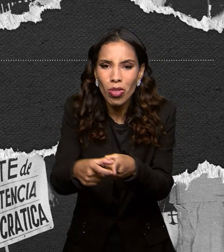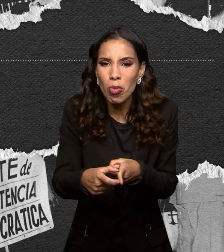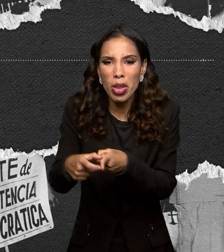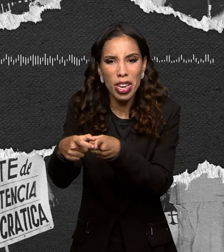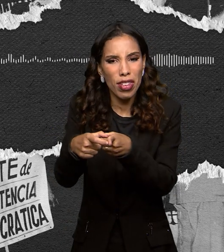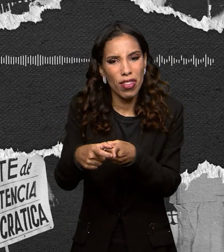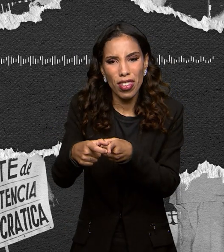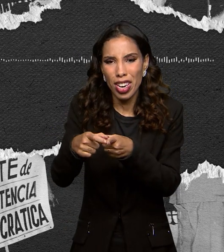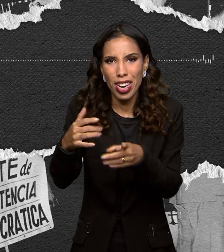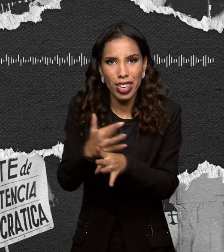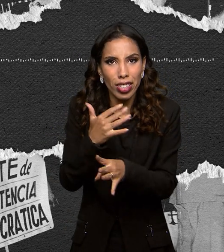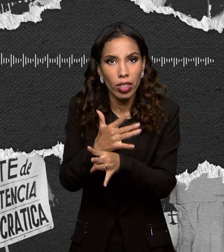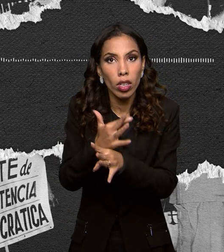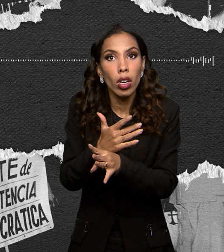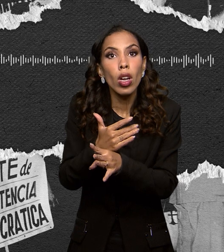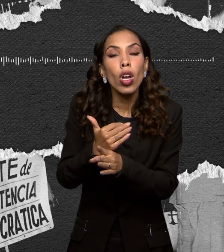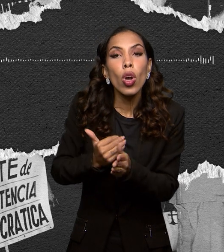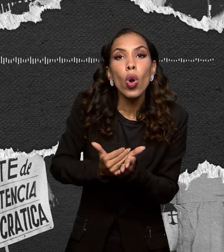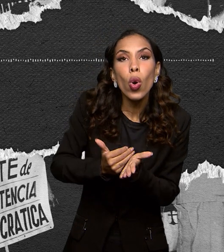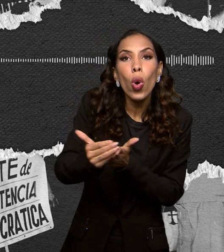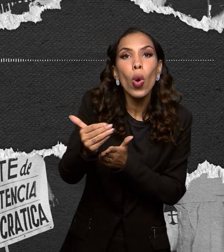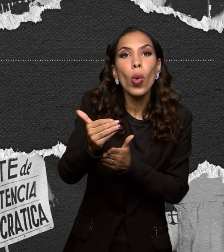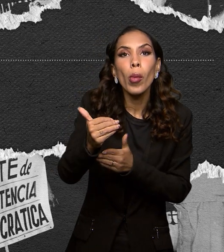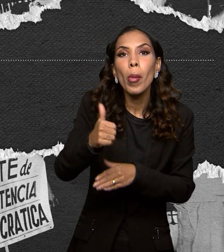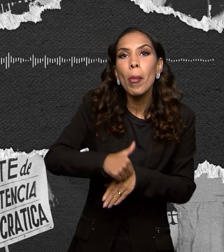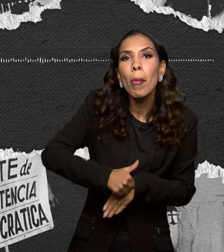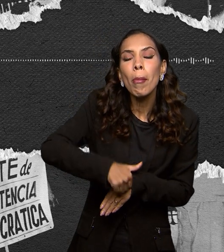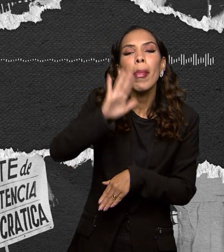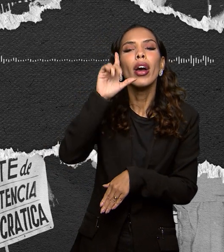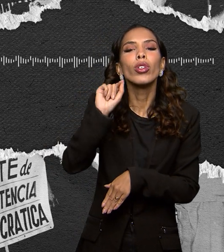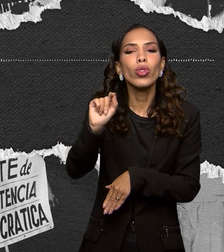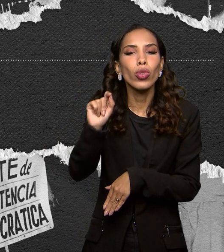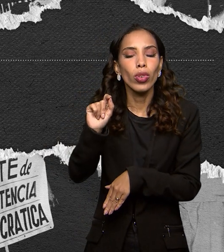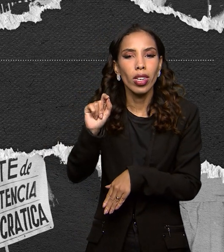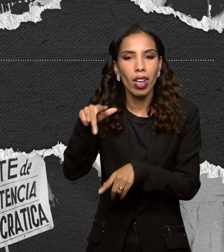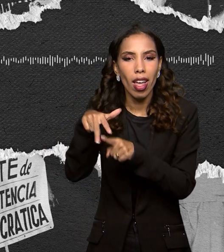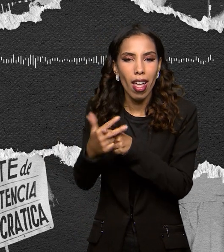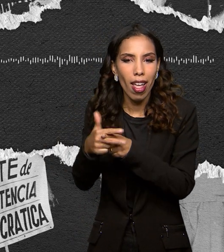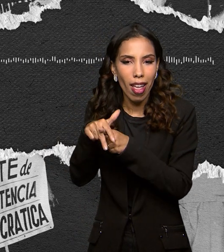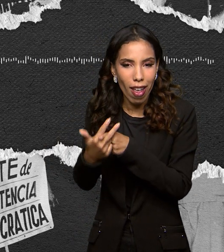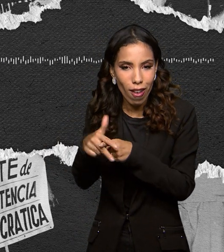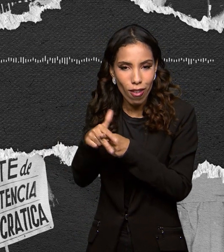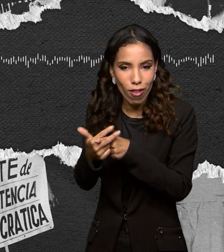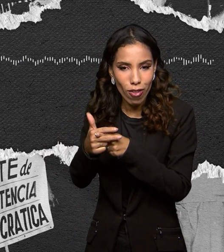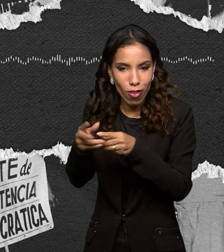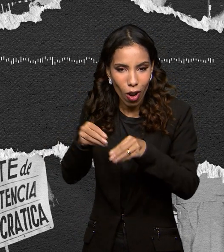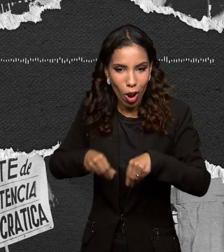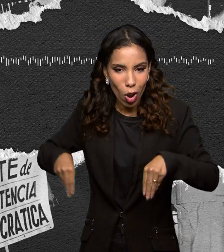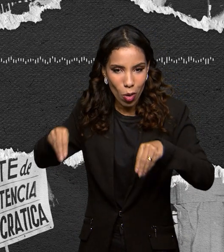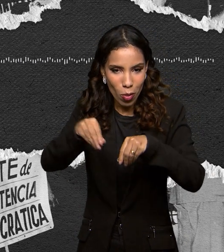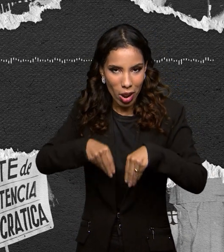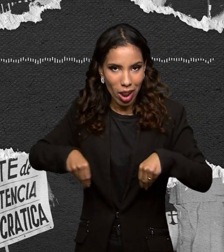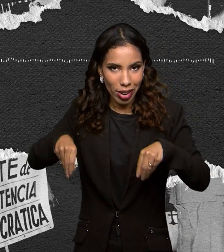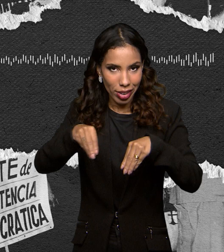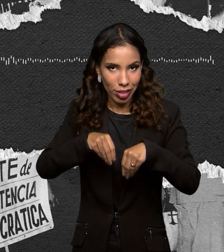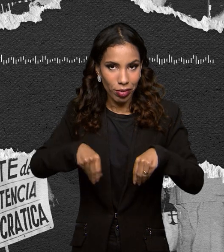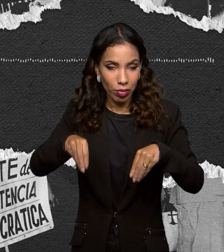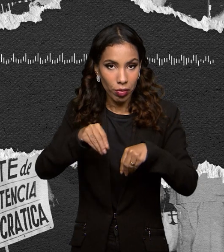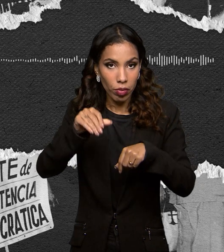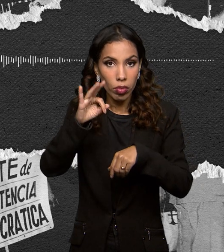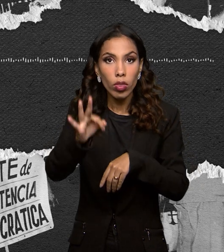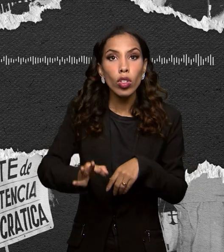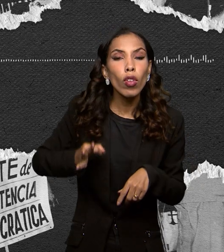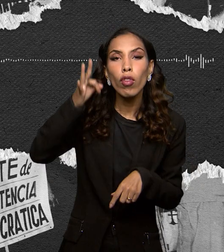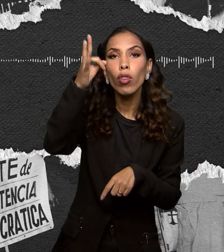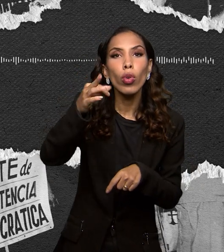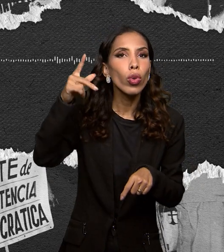cidades. Começando pela mais falada delas, a reforma agrária. Futuro